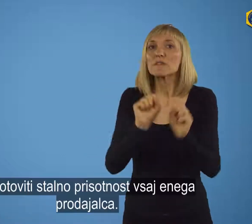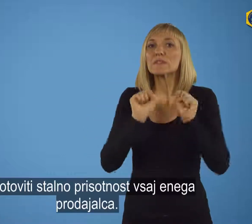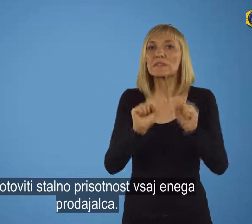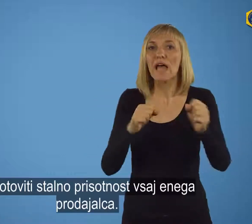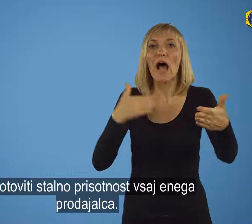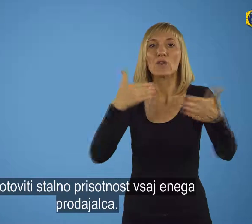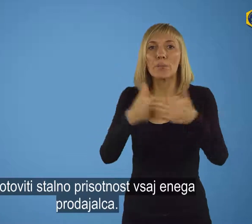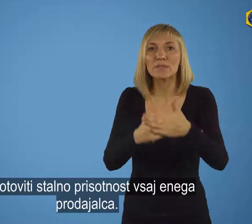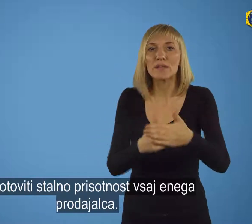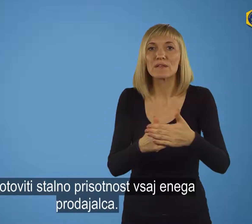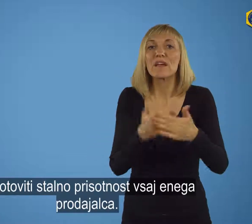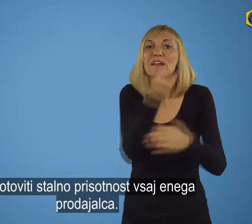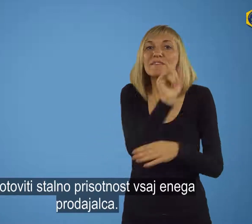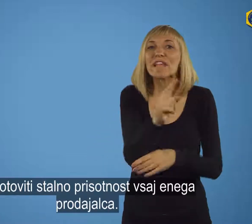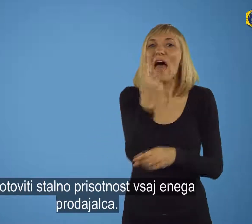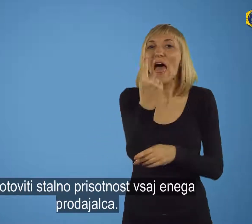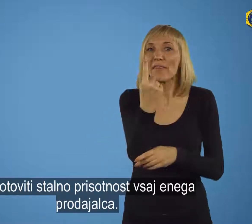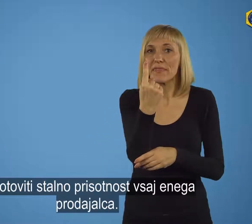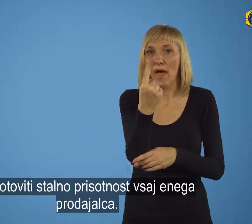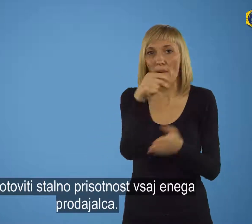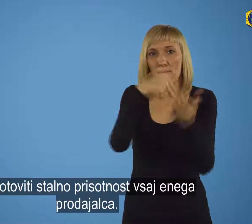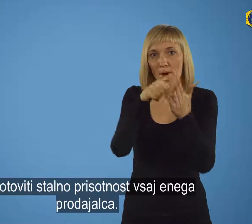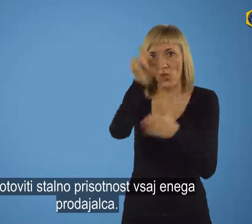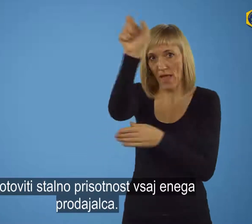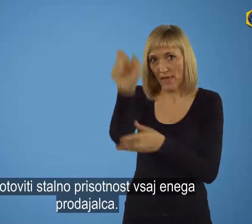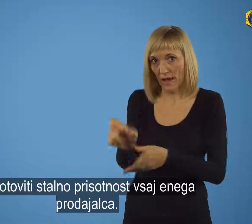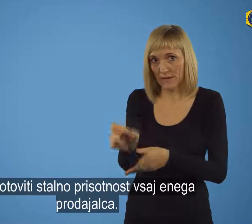Zagotoviti stalno prisotnost vsaj enega prodajalca.